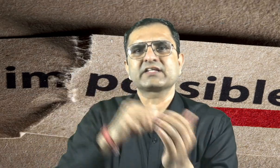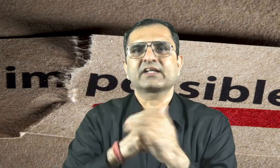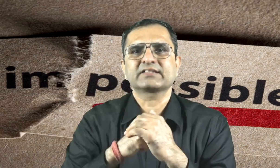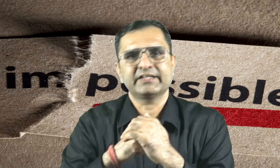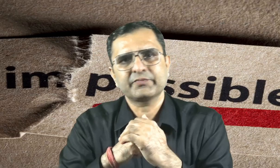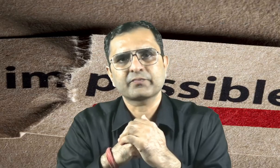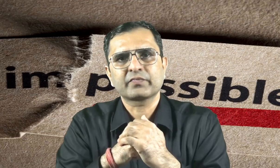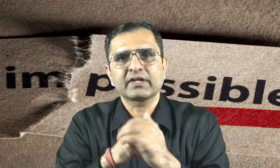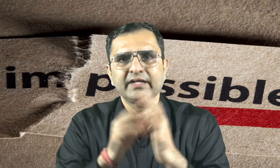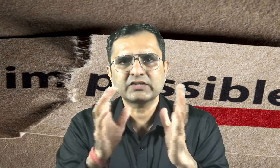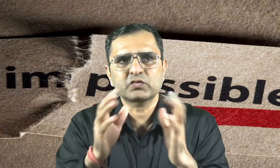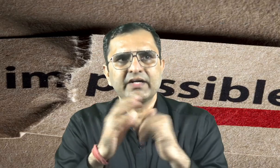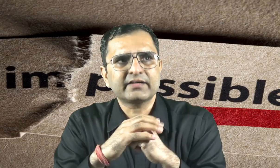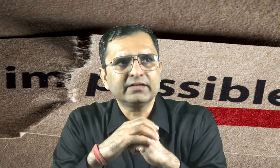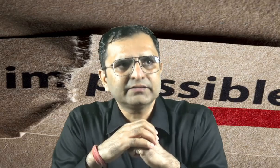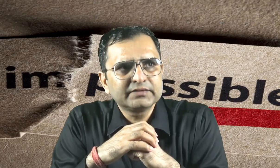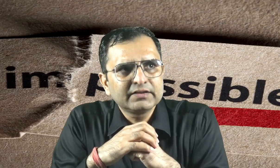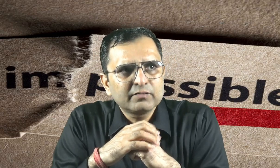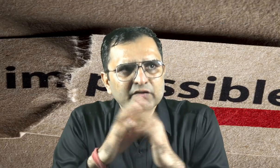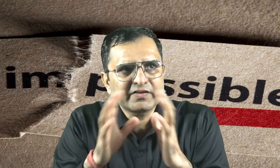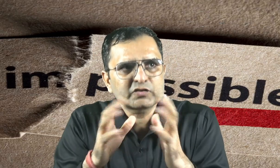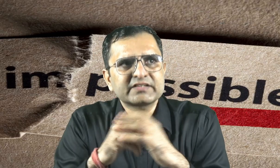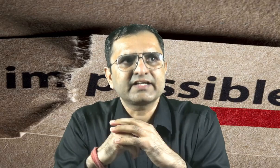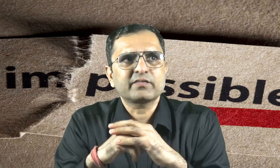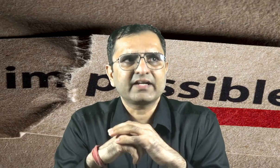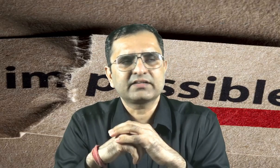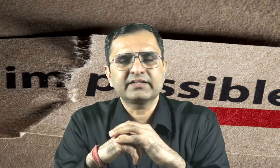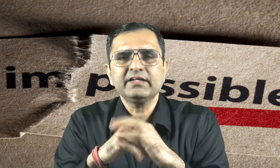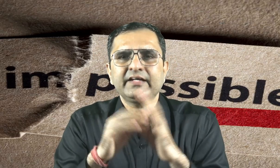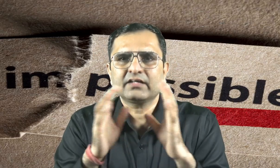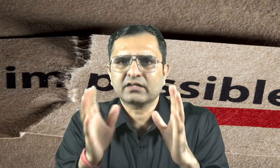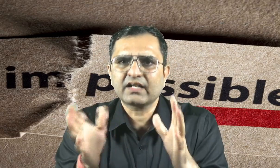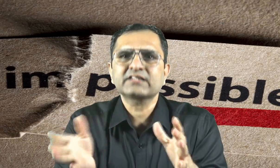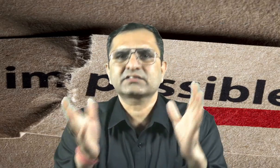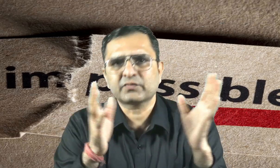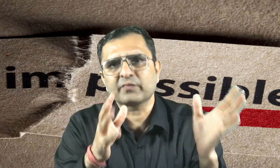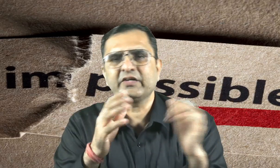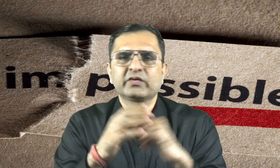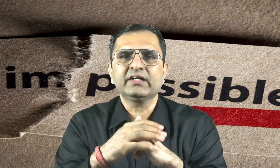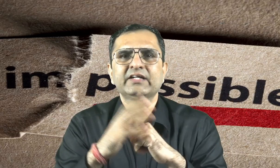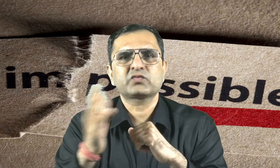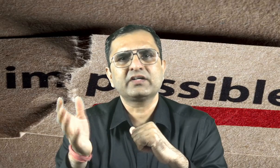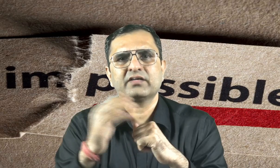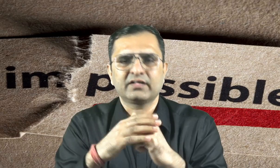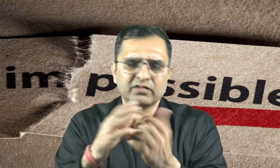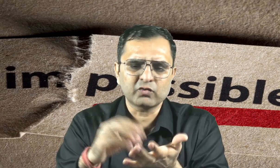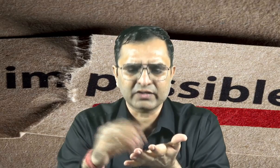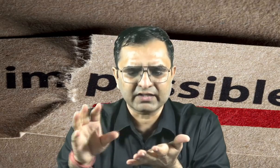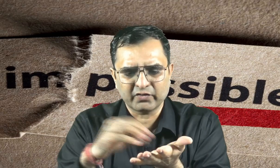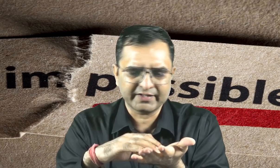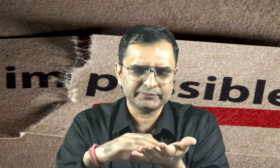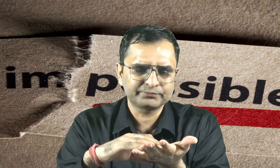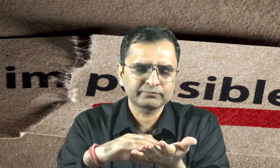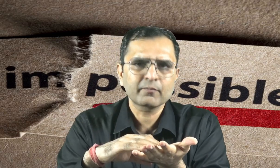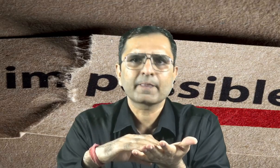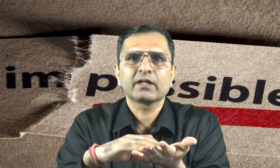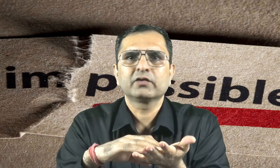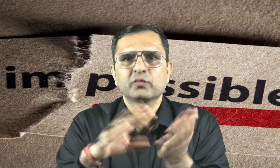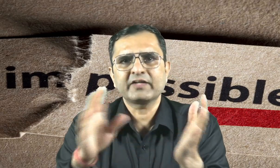क्लास एक स्टूडेंट ना मतलब फेस टू फेस का एक मैराथन थी क्लास जब कंप्लीट हो गई ना एक स्टूडेंट डाउट के लिए खड़ा हो गया तो मैंने उसको